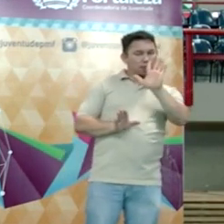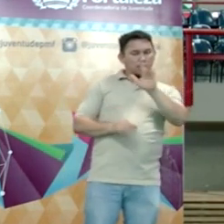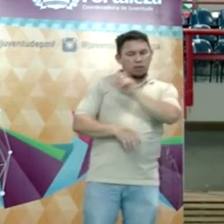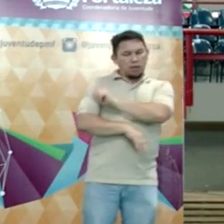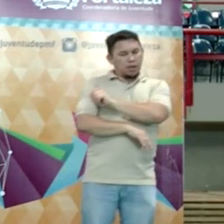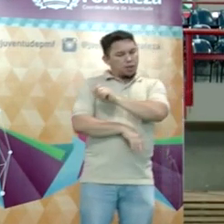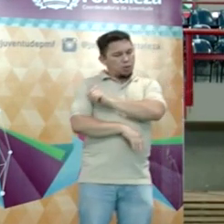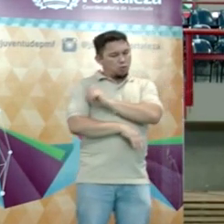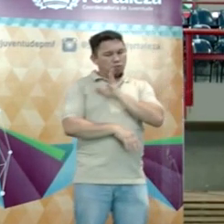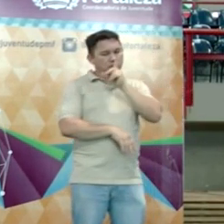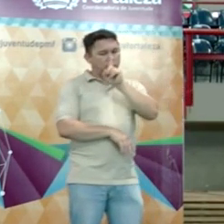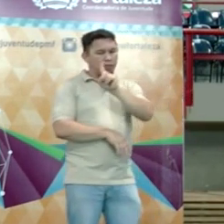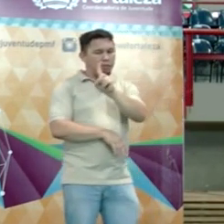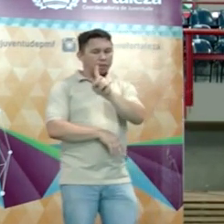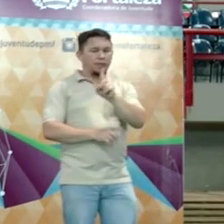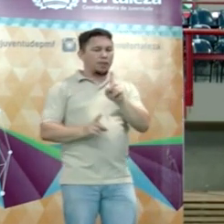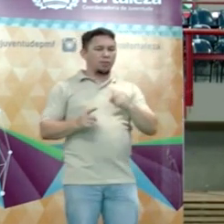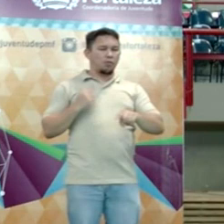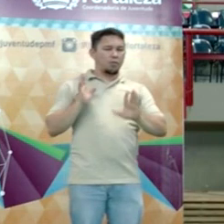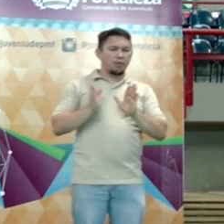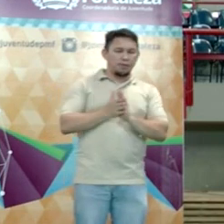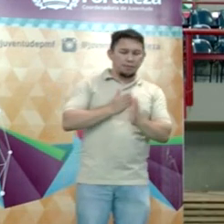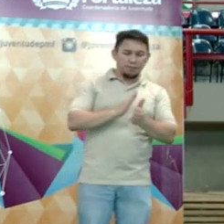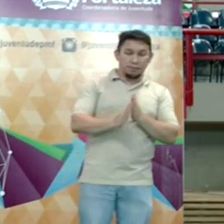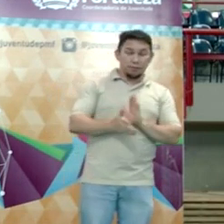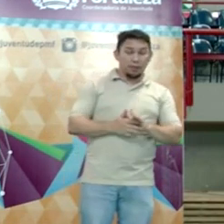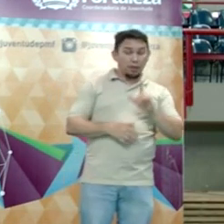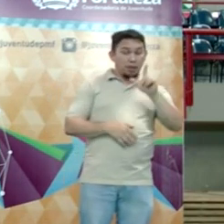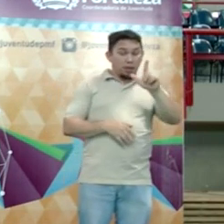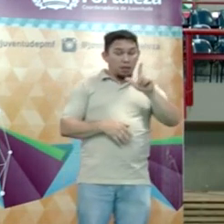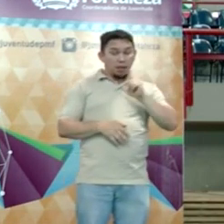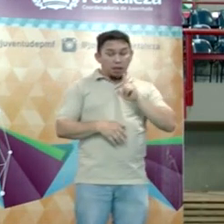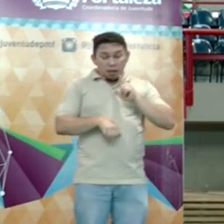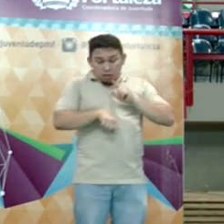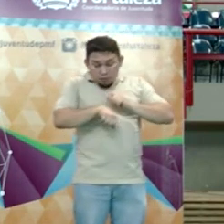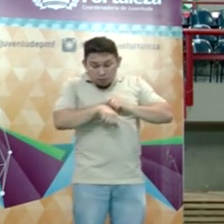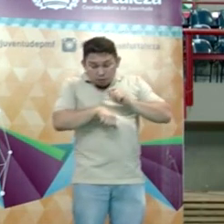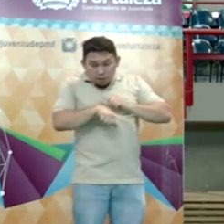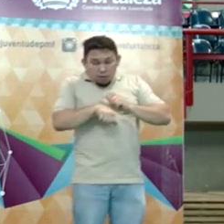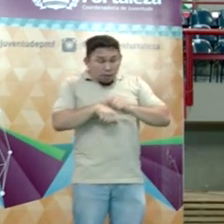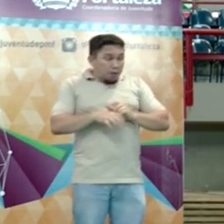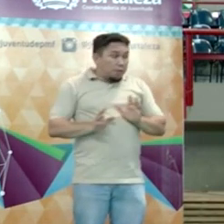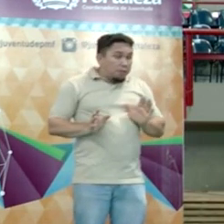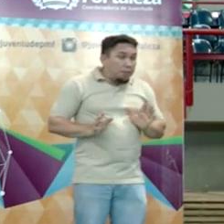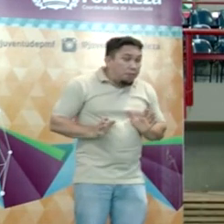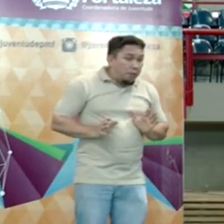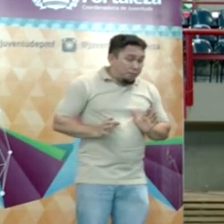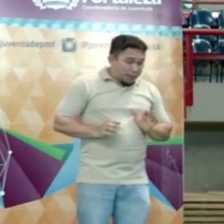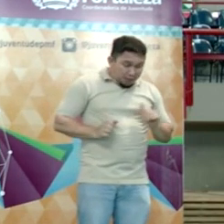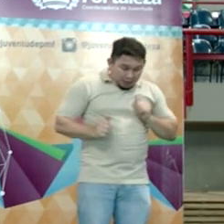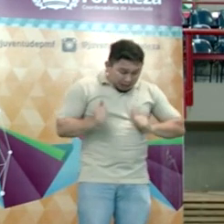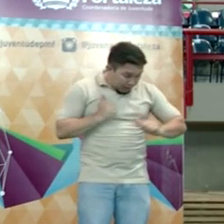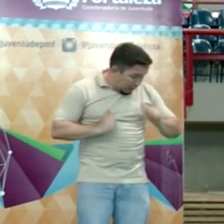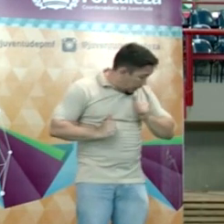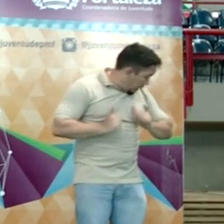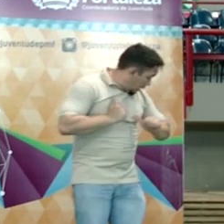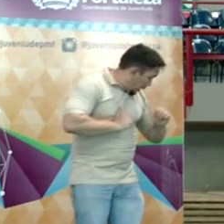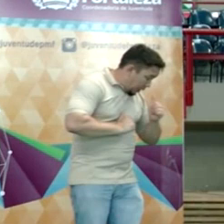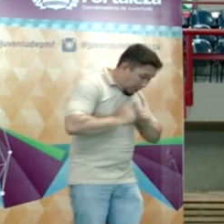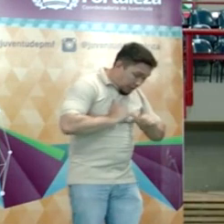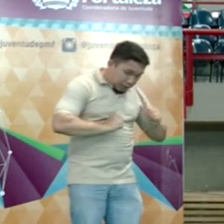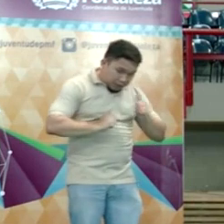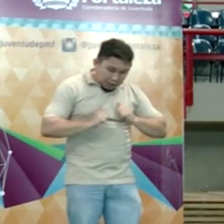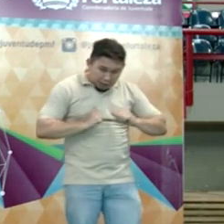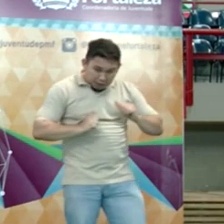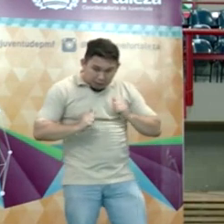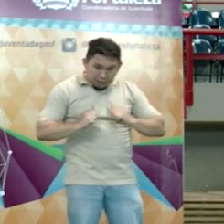chuta. Isso não existe. No momento do aperreio, fazer que nem o matuto, tu bota